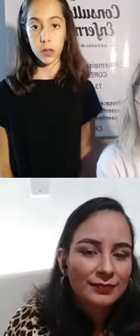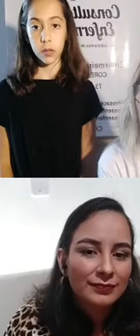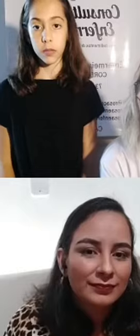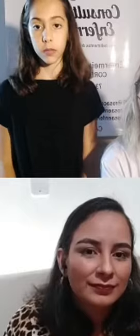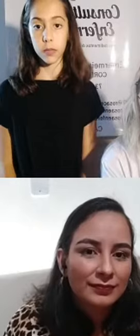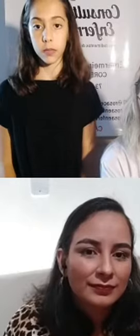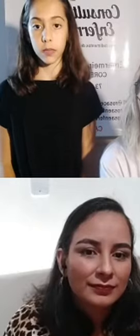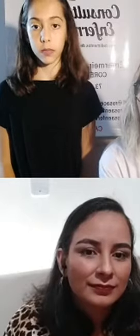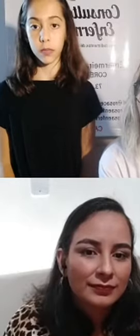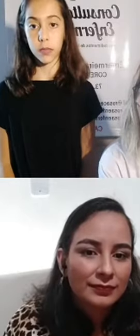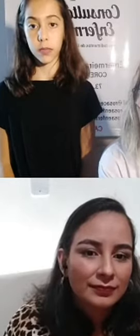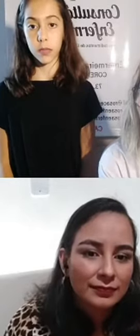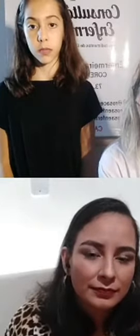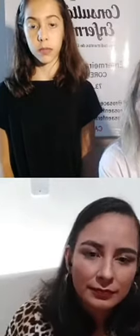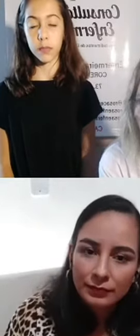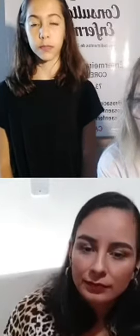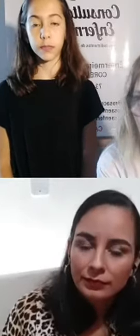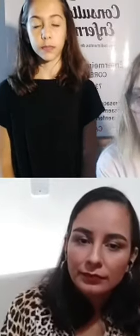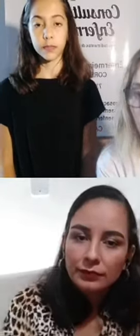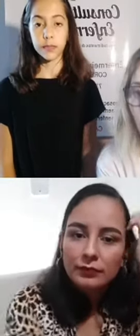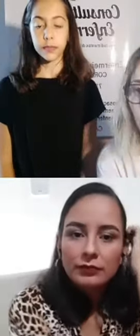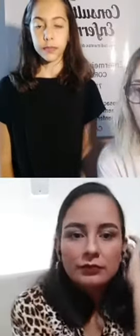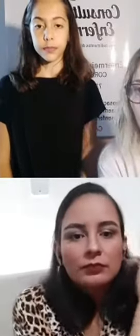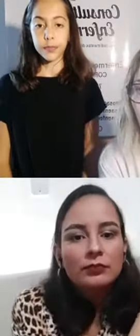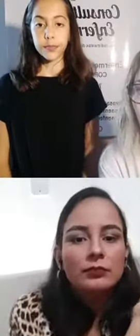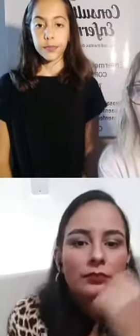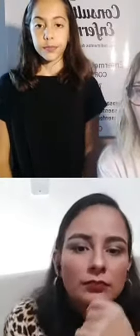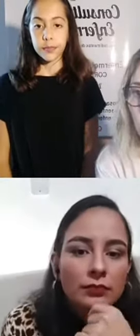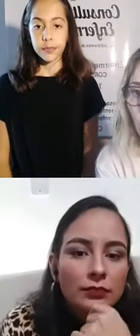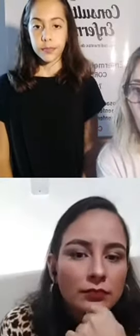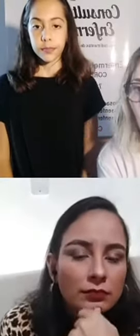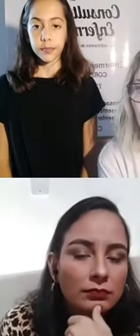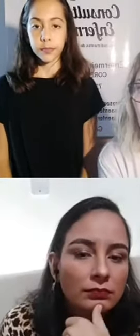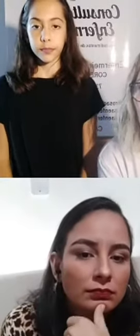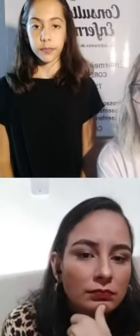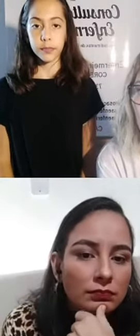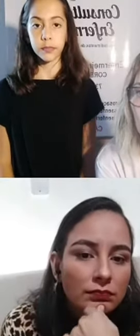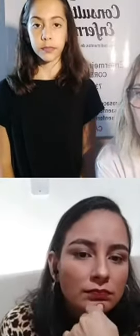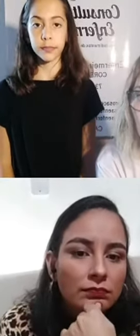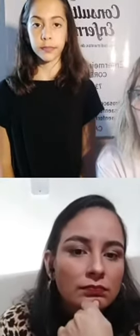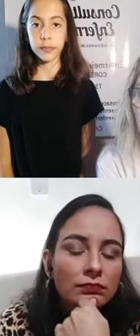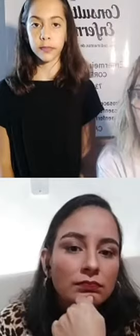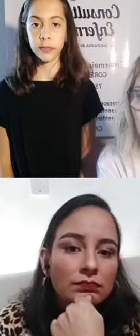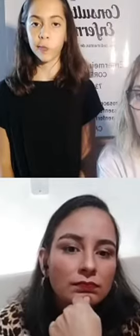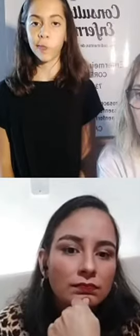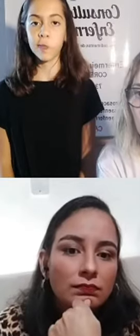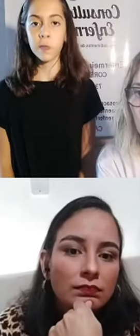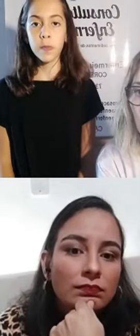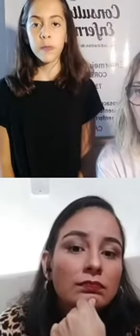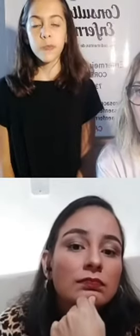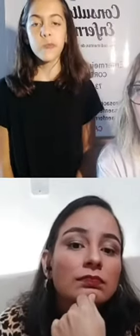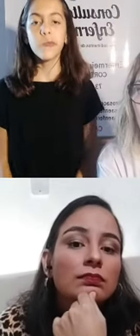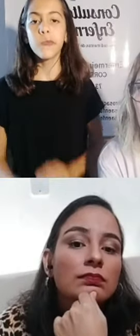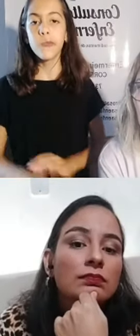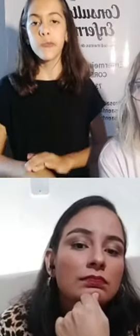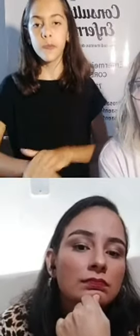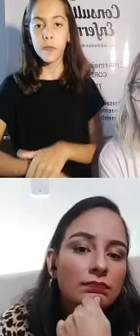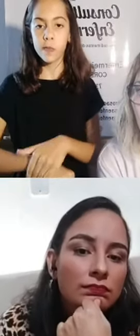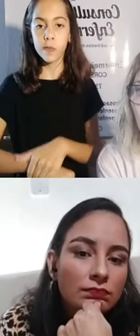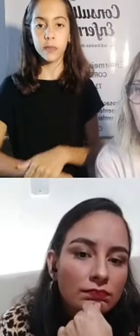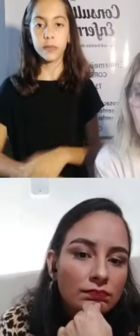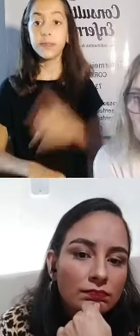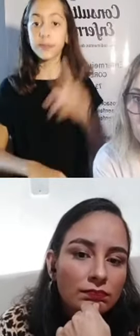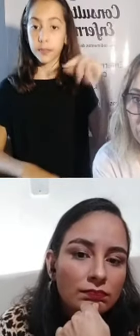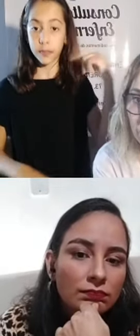educação, isso também refletiu bastante, né? Porque da noite para o dia, praticamente, nós tivemos que